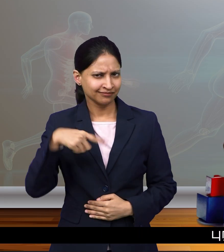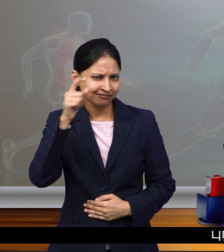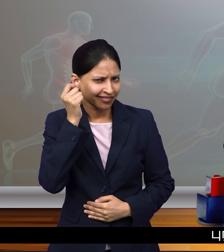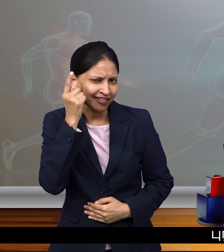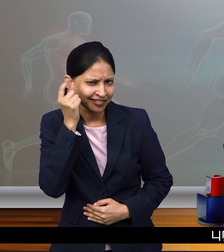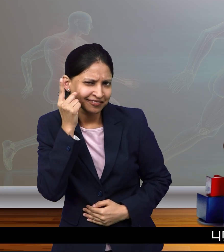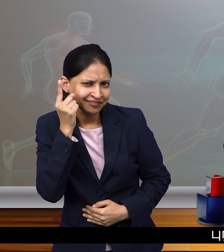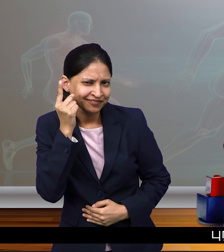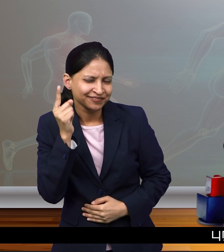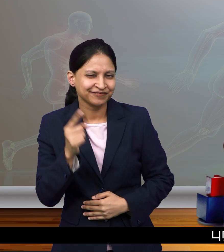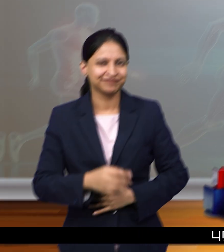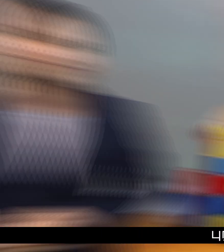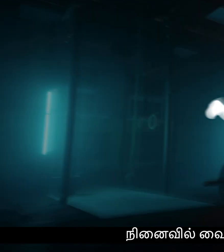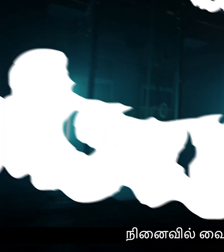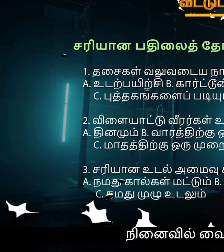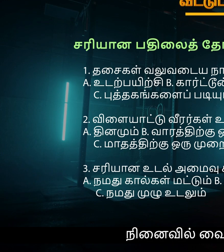புரிந்ததா?